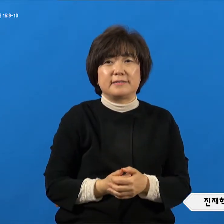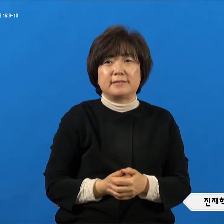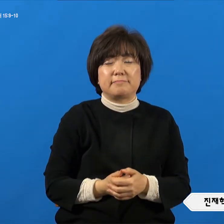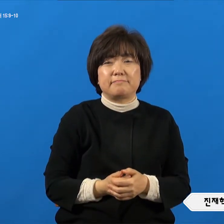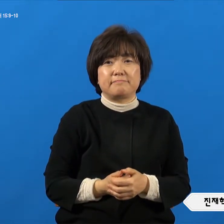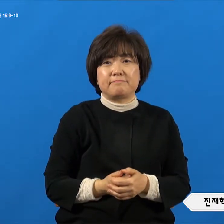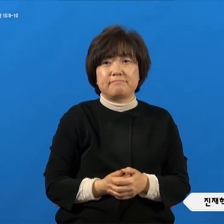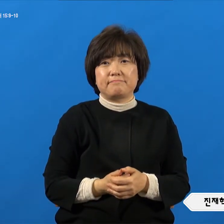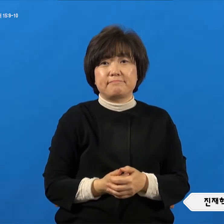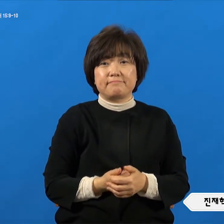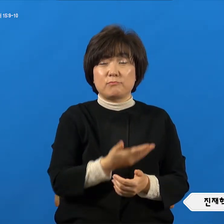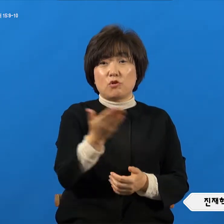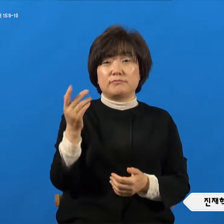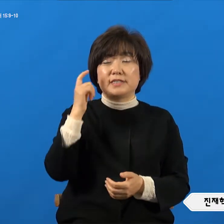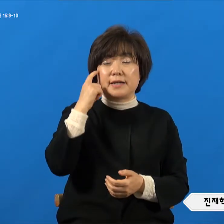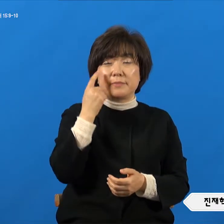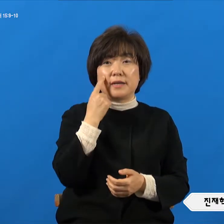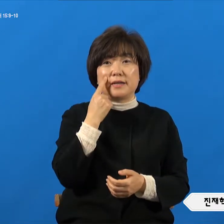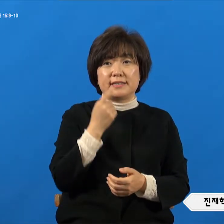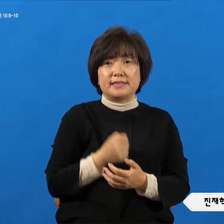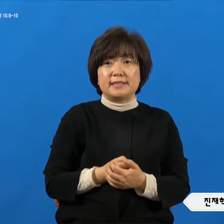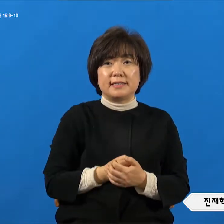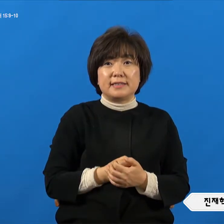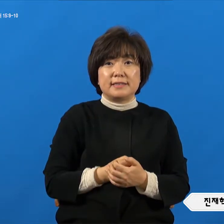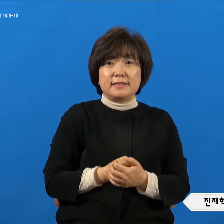생각됩니다. 여러분 한번 생각해 보십시오.